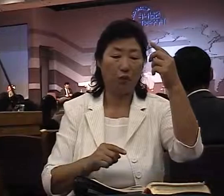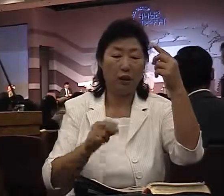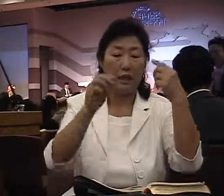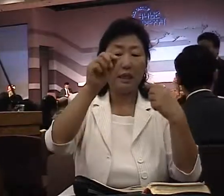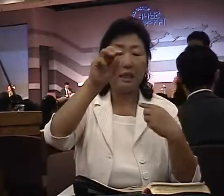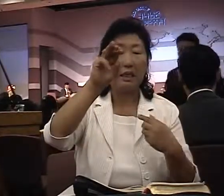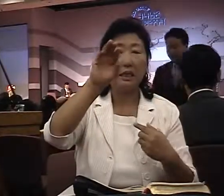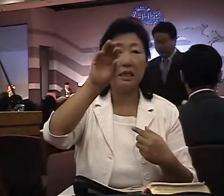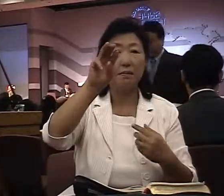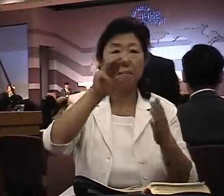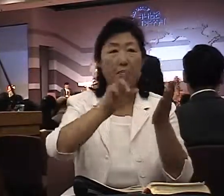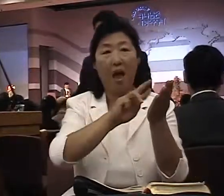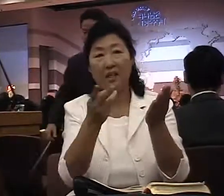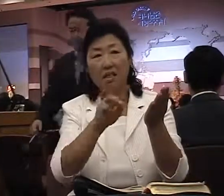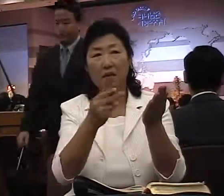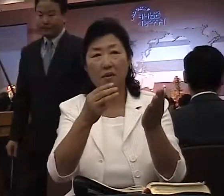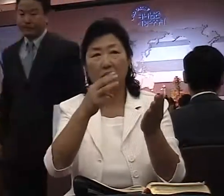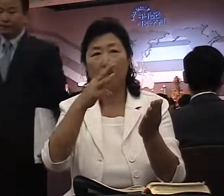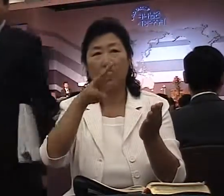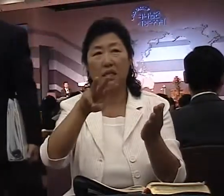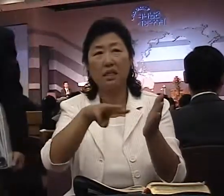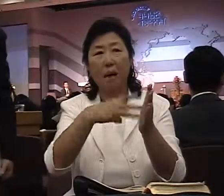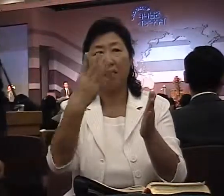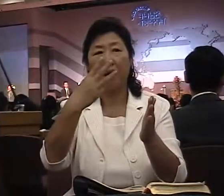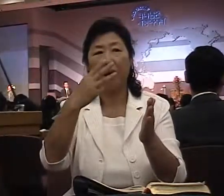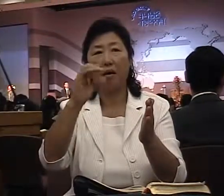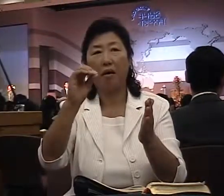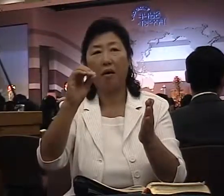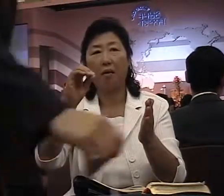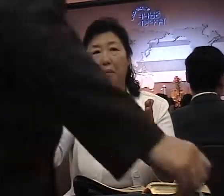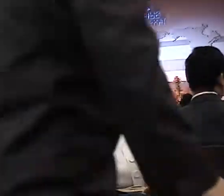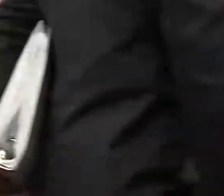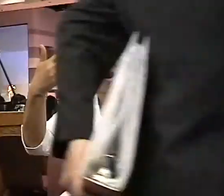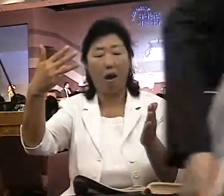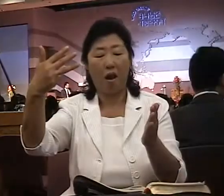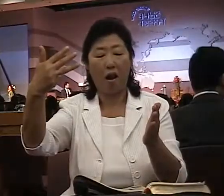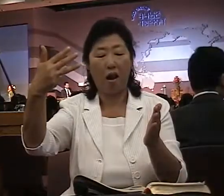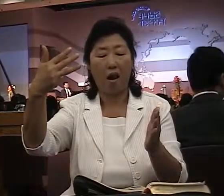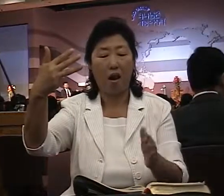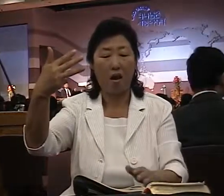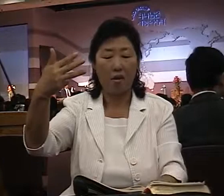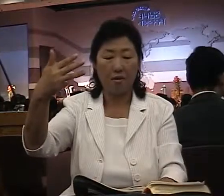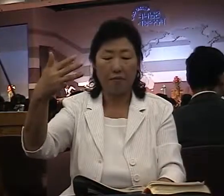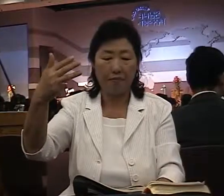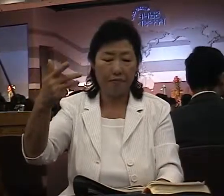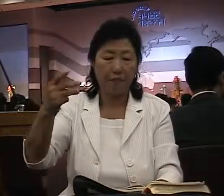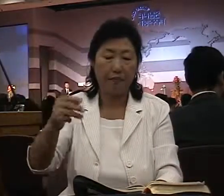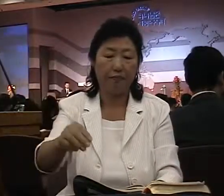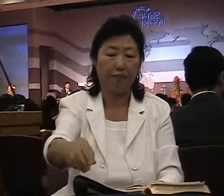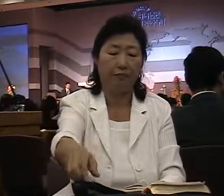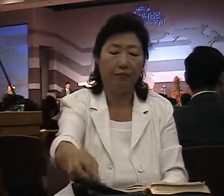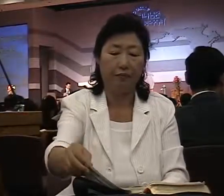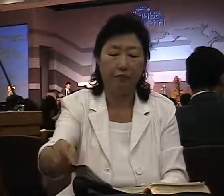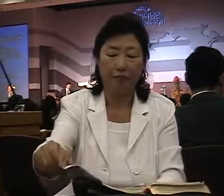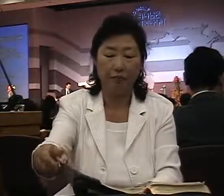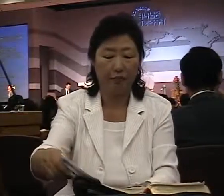있습니다. 갈라디아서 5장 16절에서 25절 찾으신 후에 저와 한 절씩 교독하도록 하겠습니다. 제가 먼저 읽도록